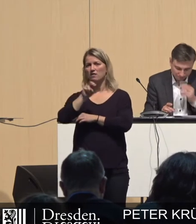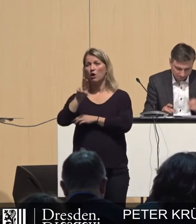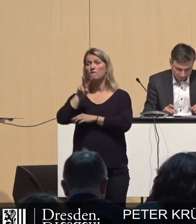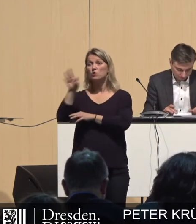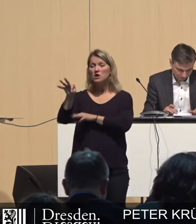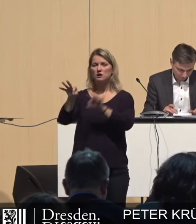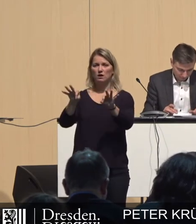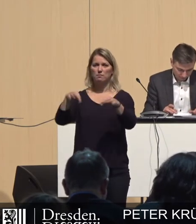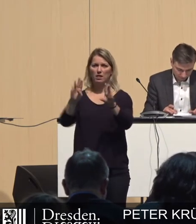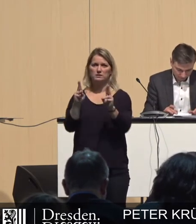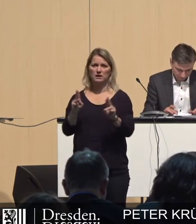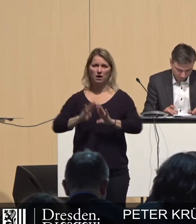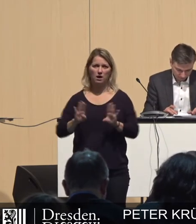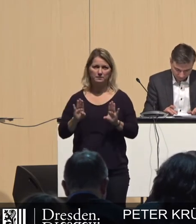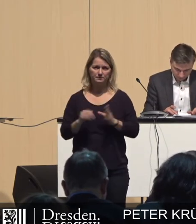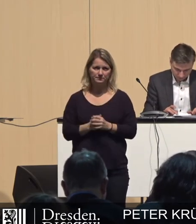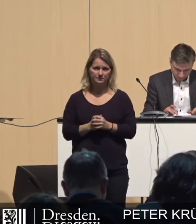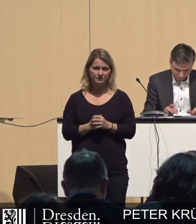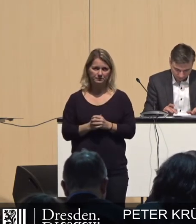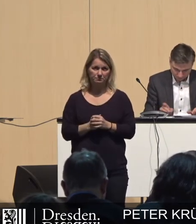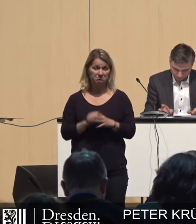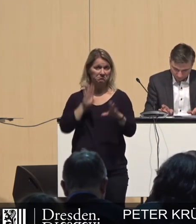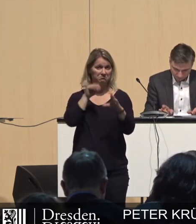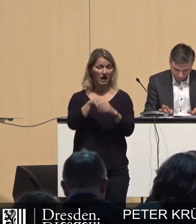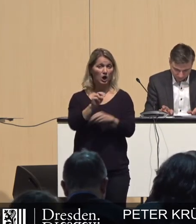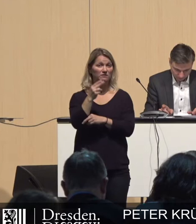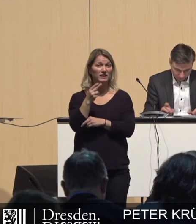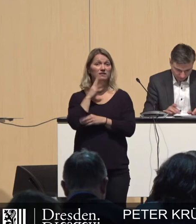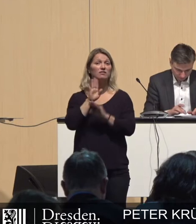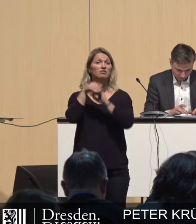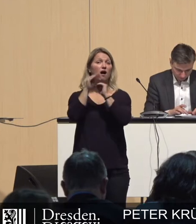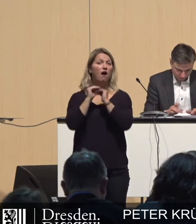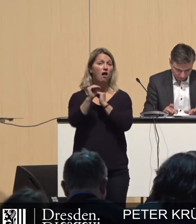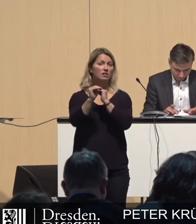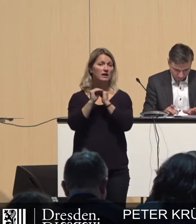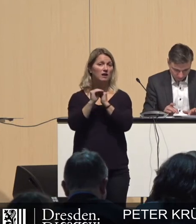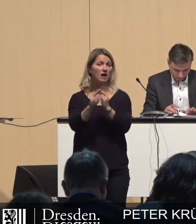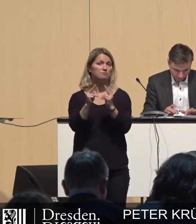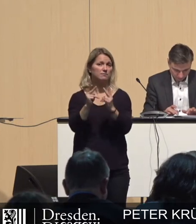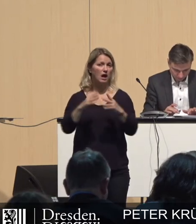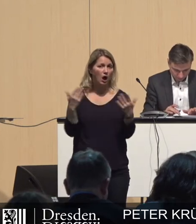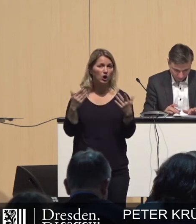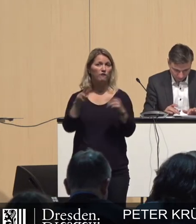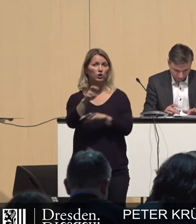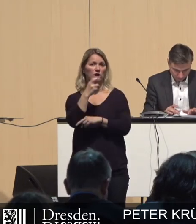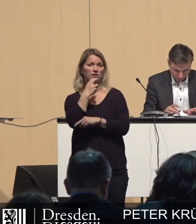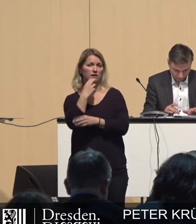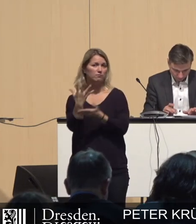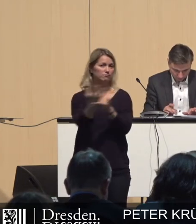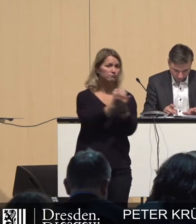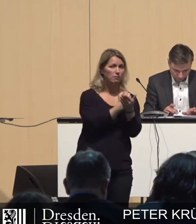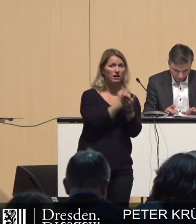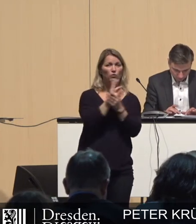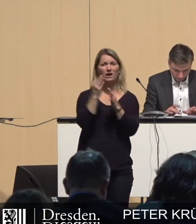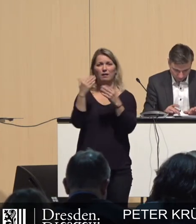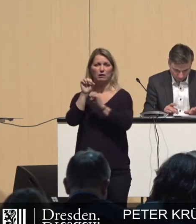gestellt. Ein wichtiges Feld ist zudem die Stärkung der Nachhaltigkeit, sowohl in der Energiegewinnung als auch in